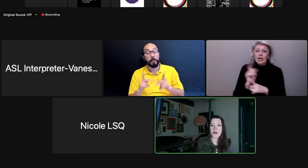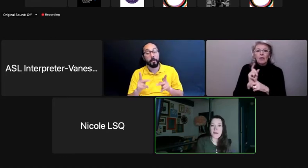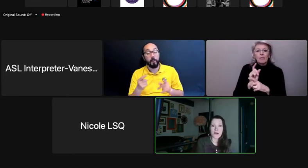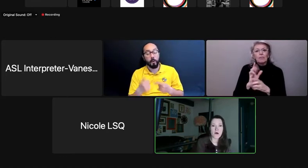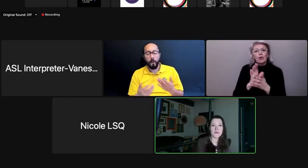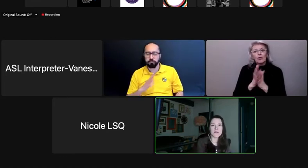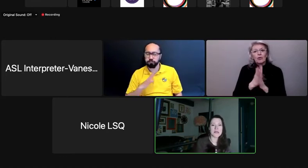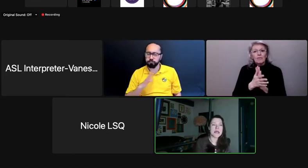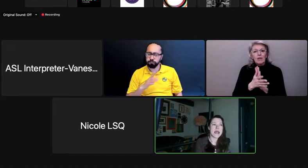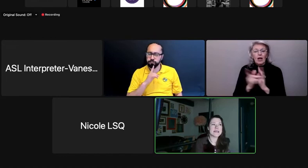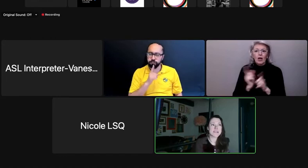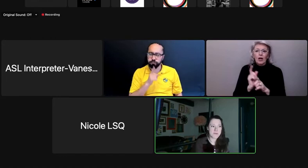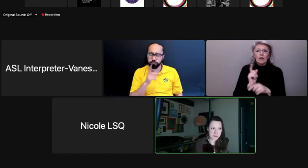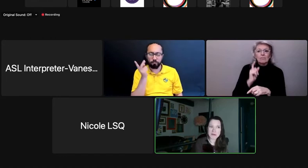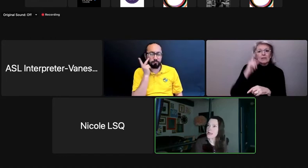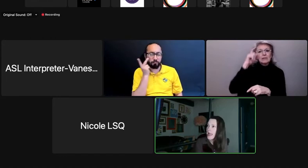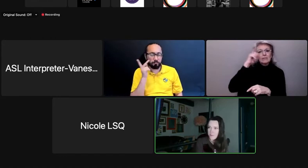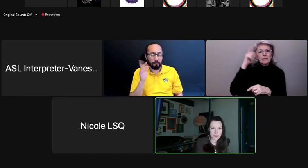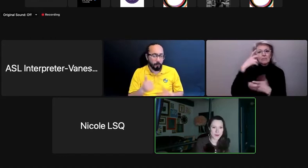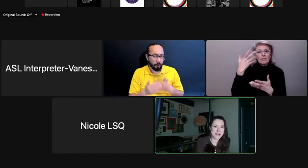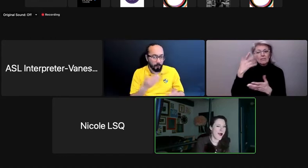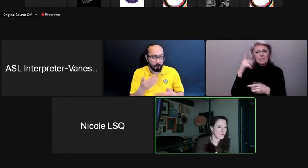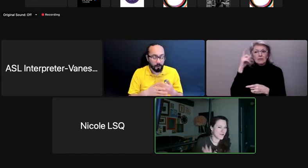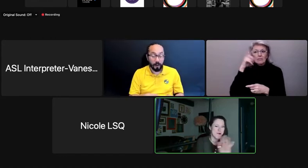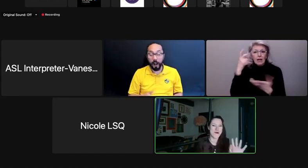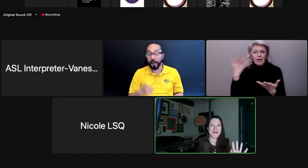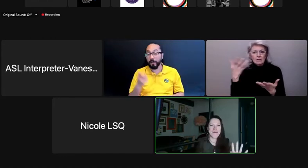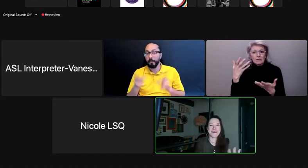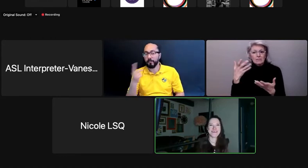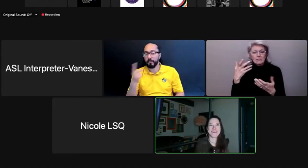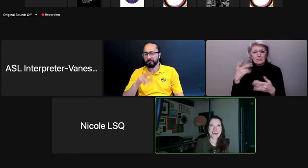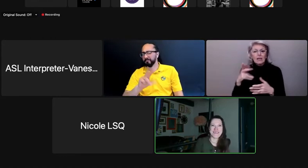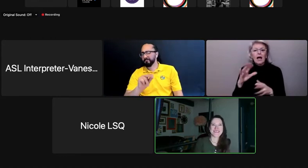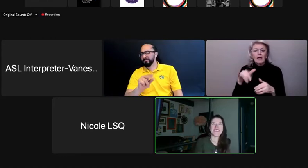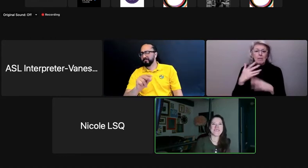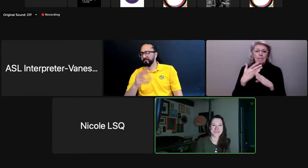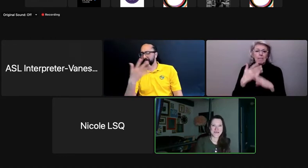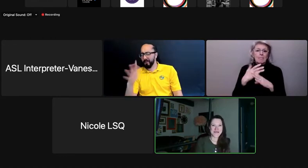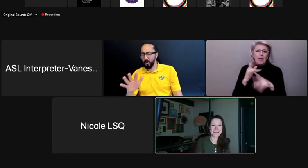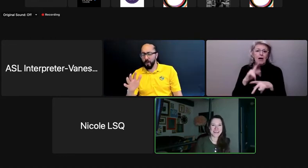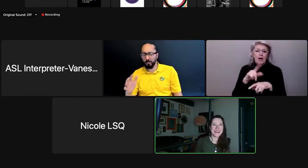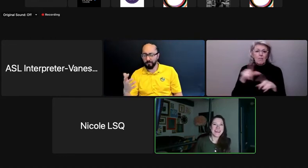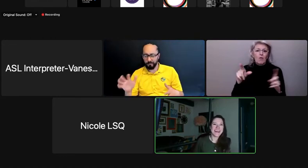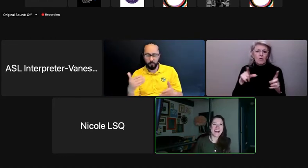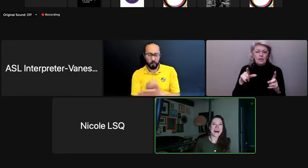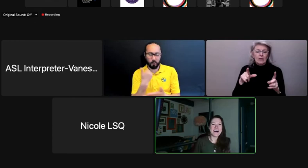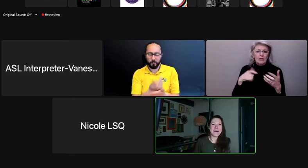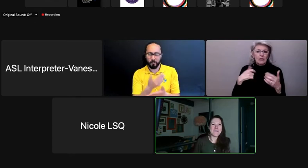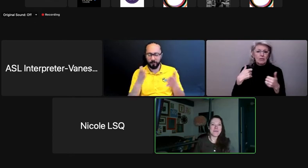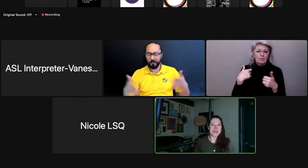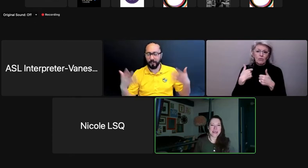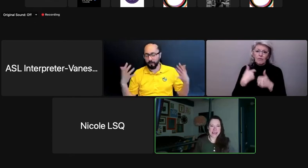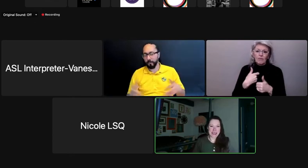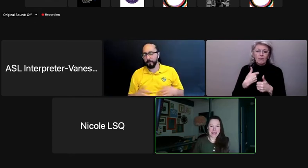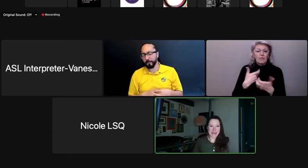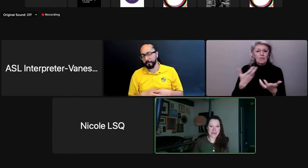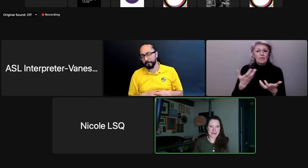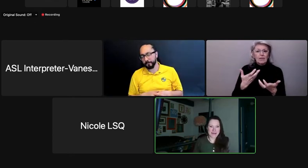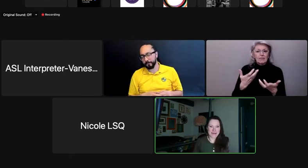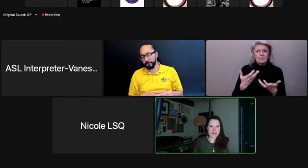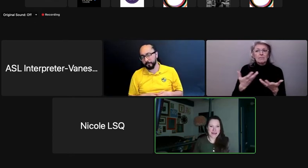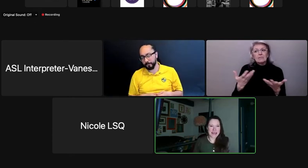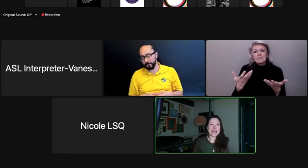'expérimentation puis là ben ça prépare les gens en fonction de bon